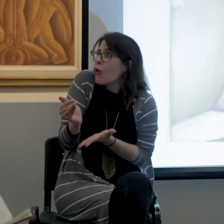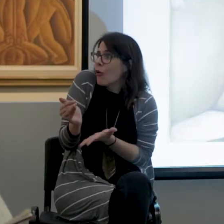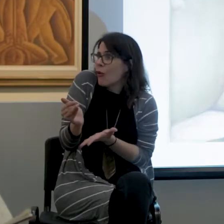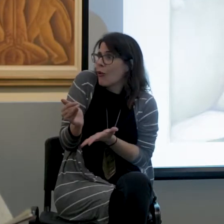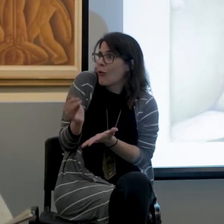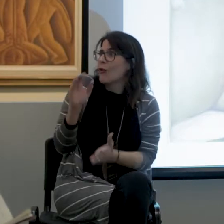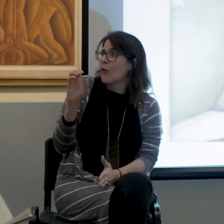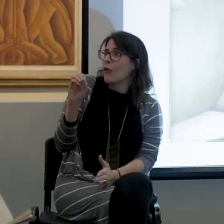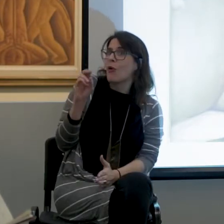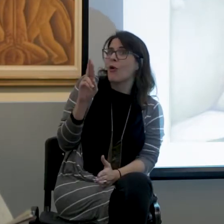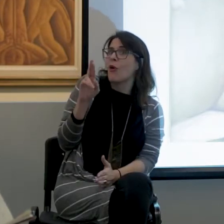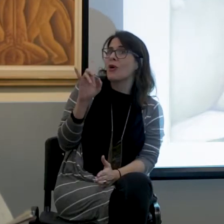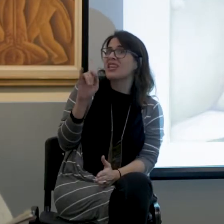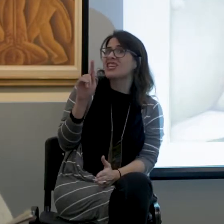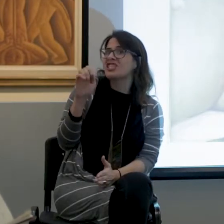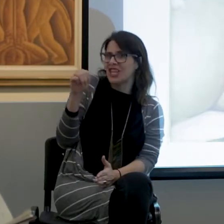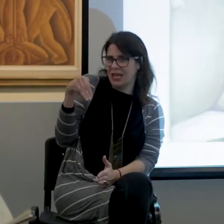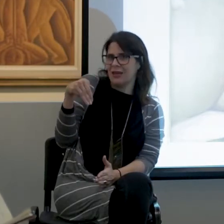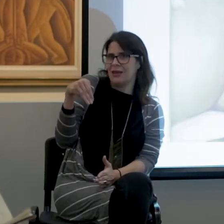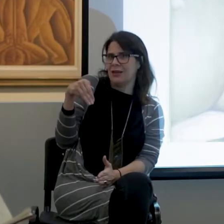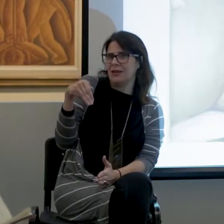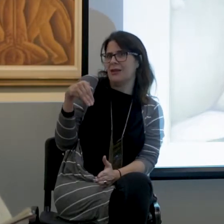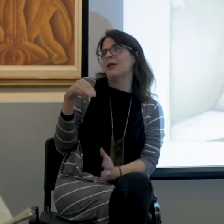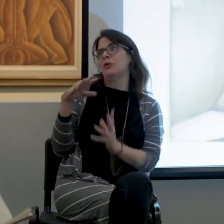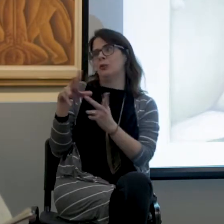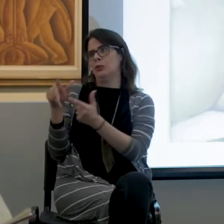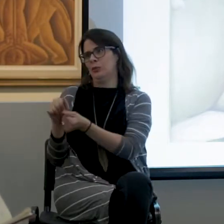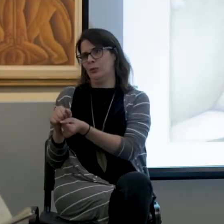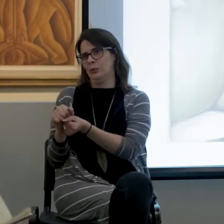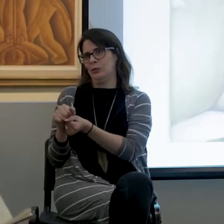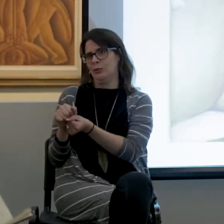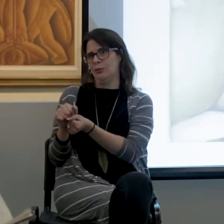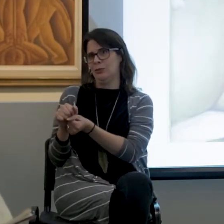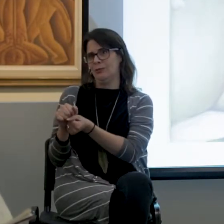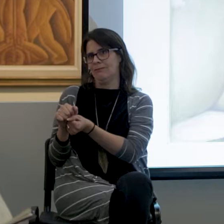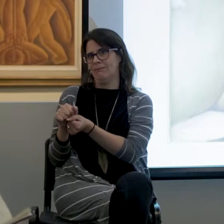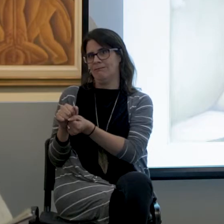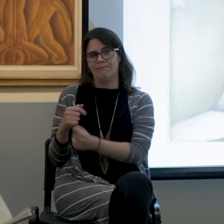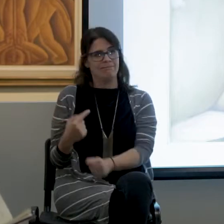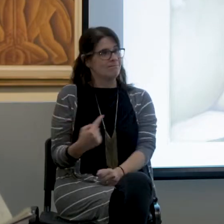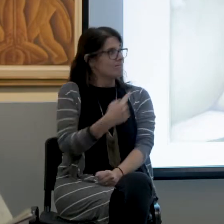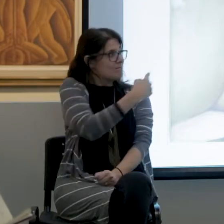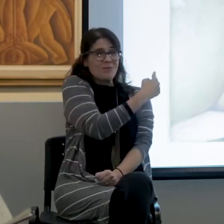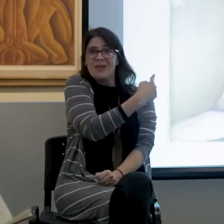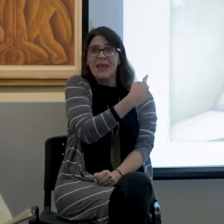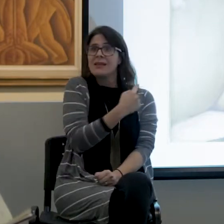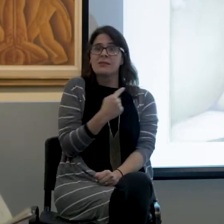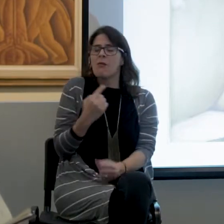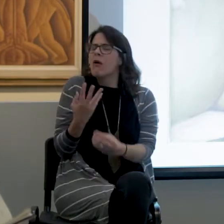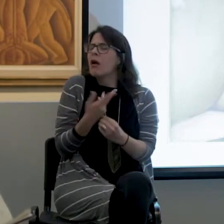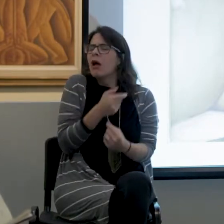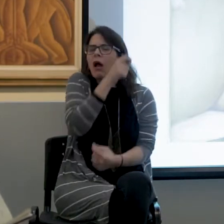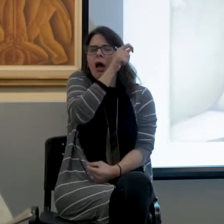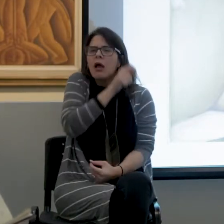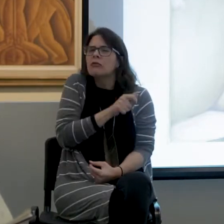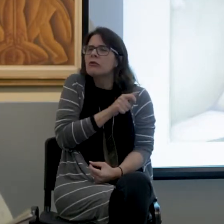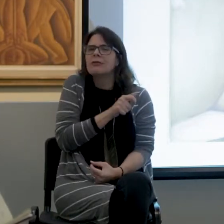ser depois o grande artista da Comuna de Paris. Um anarquista radical e um artista absolutamente genial.